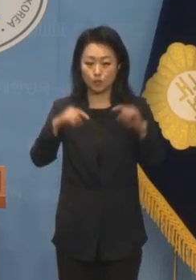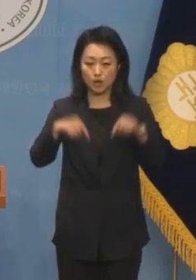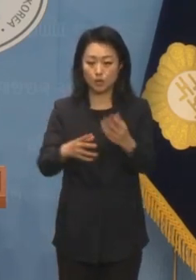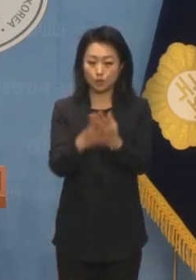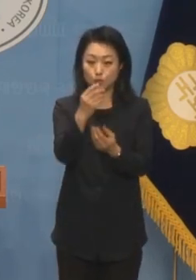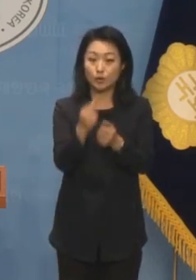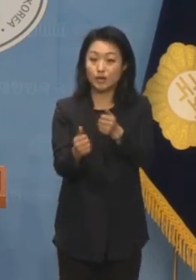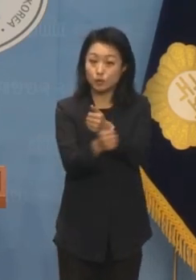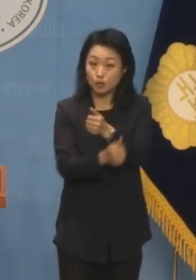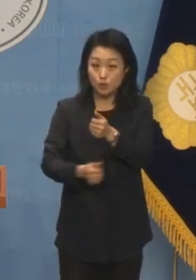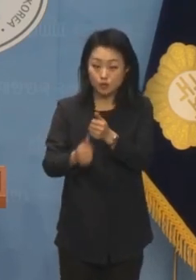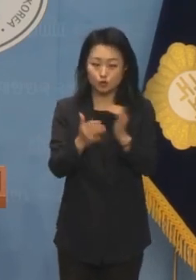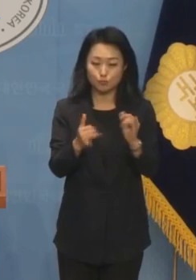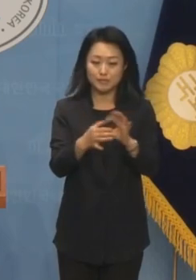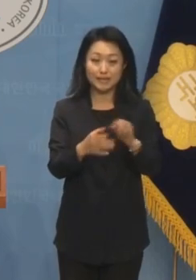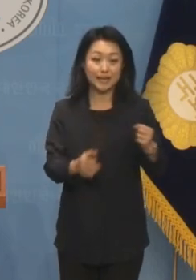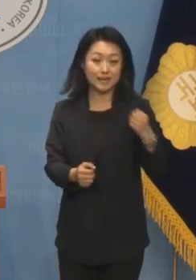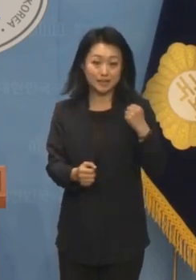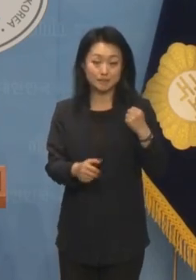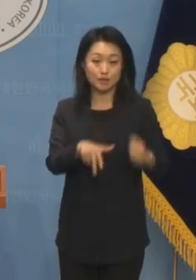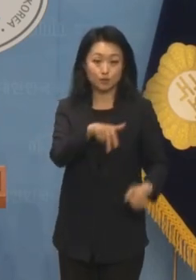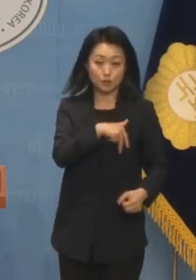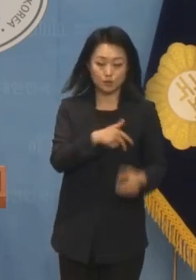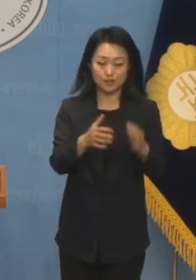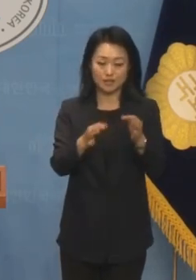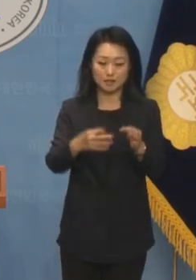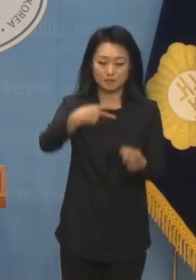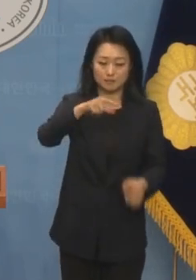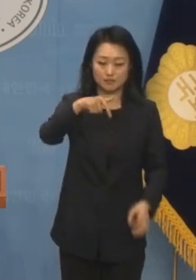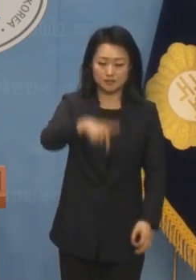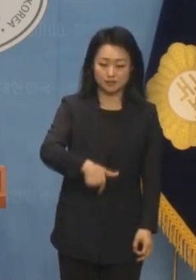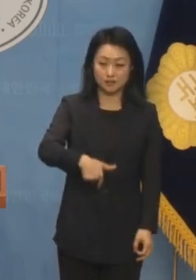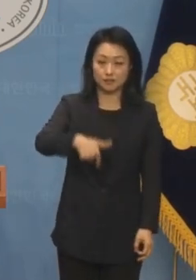외교통일위원회 소속 국민의힘 김석기 국회의원입니다.